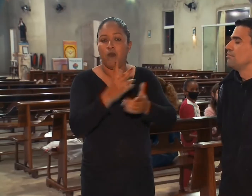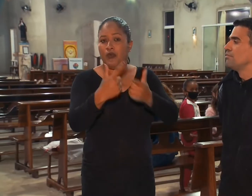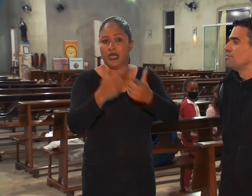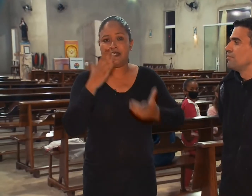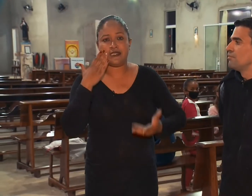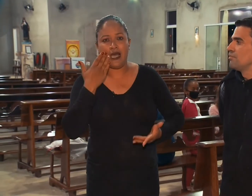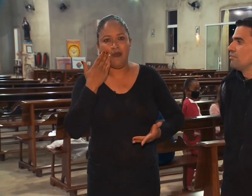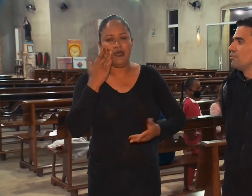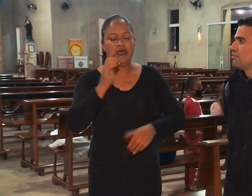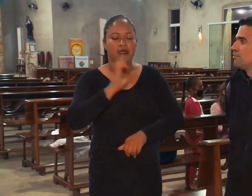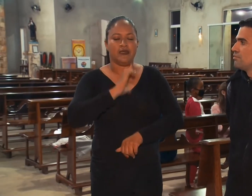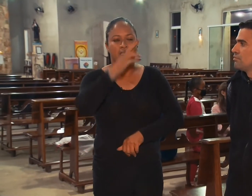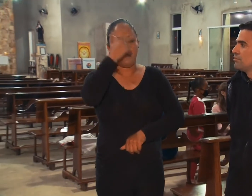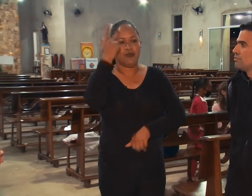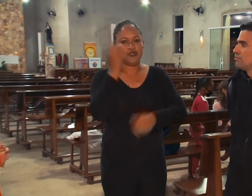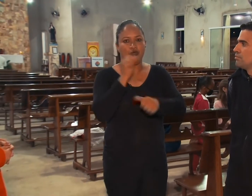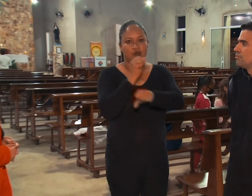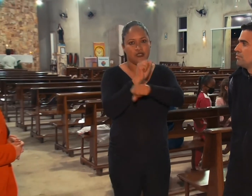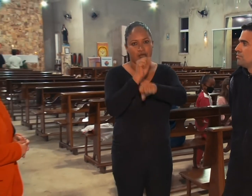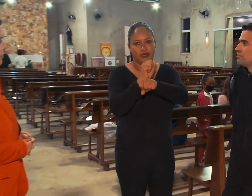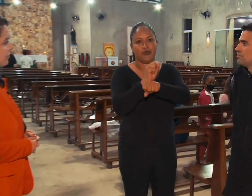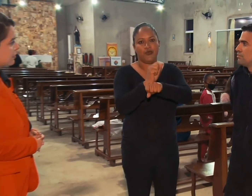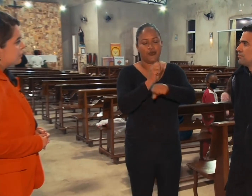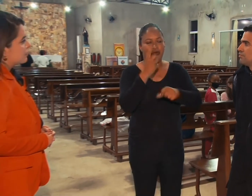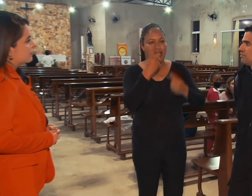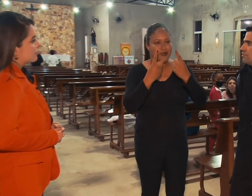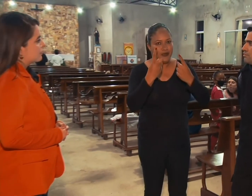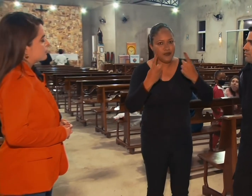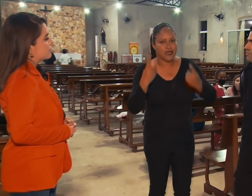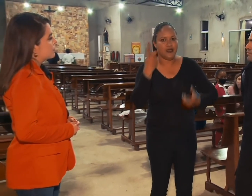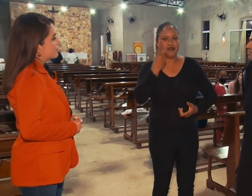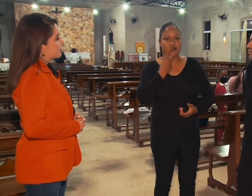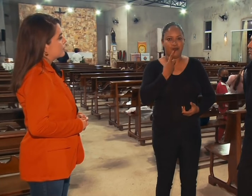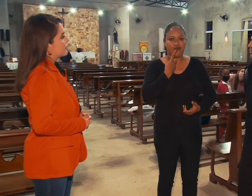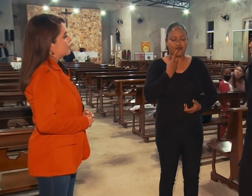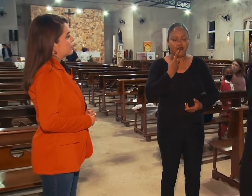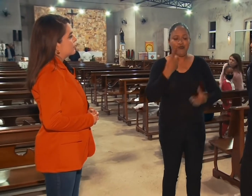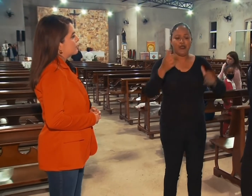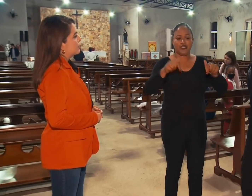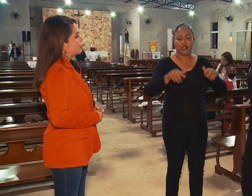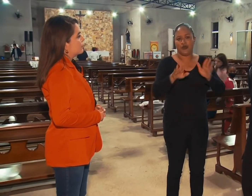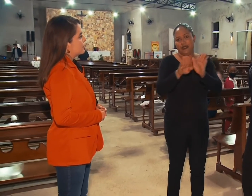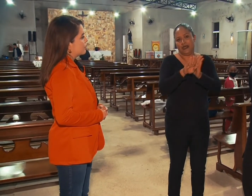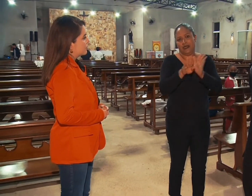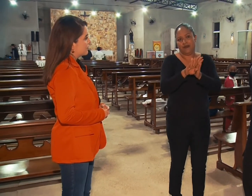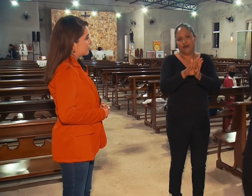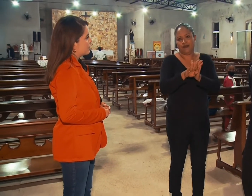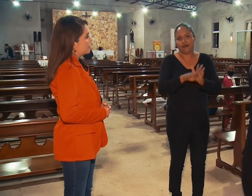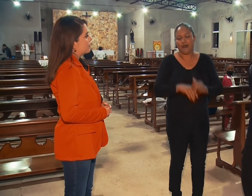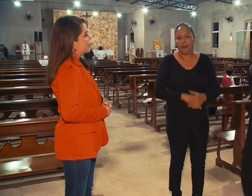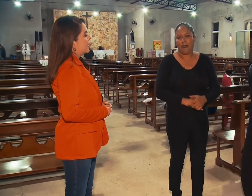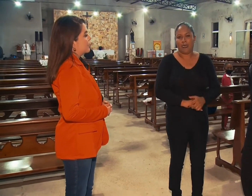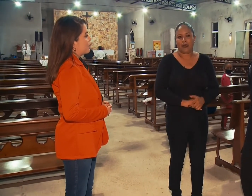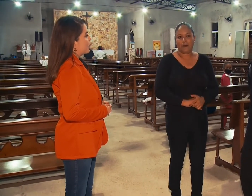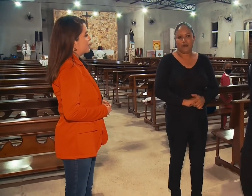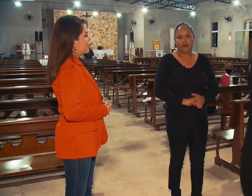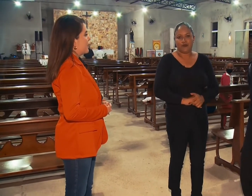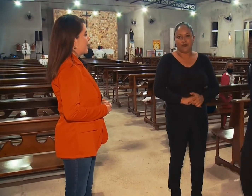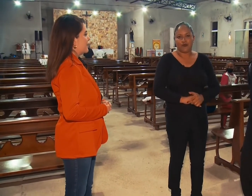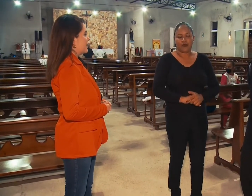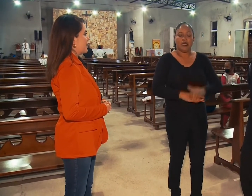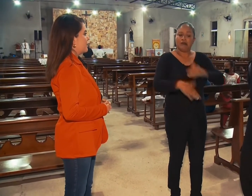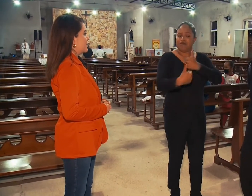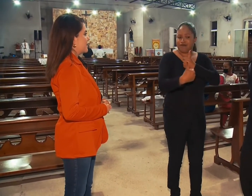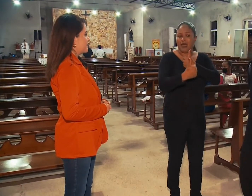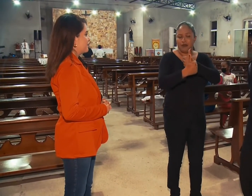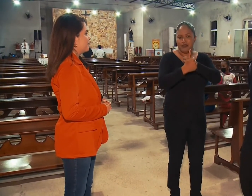vêm porque sabem que tem uma pessoa esperando por cada um deles que chegam até aqui. Isso aproxima